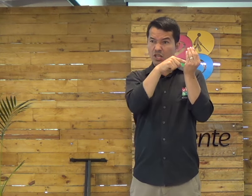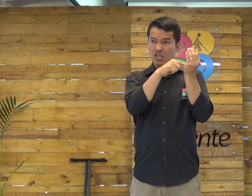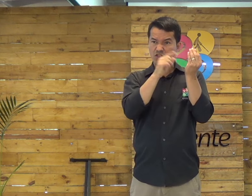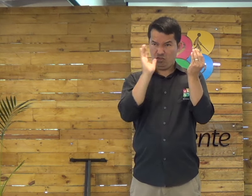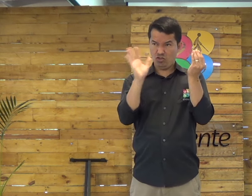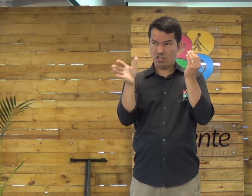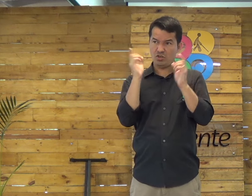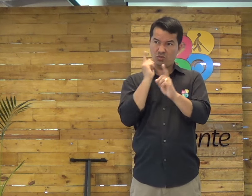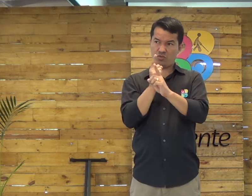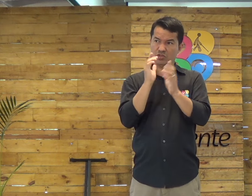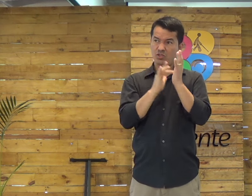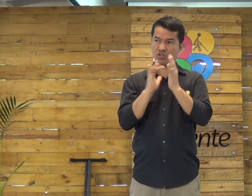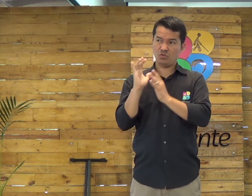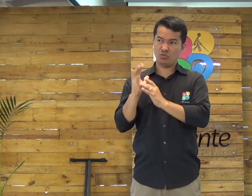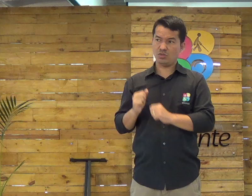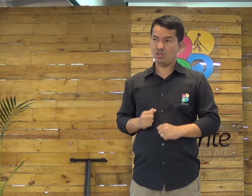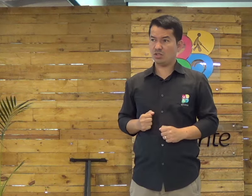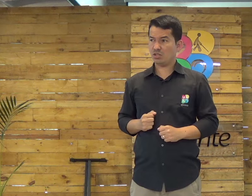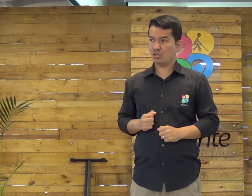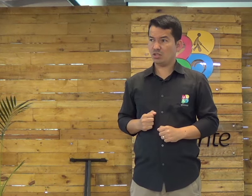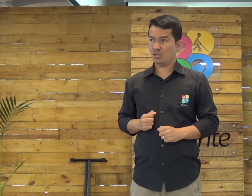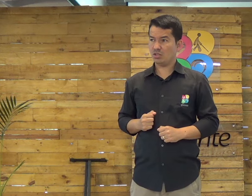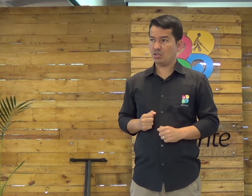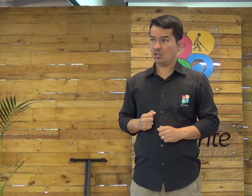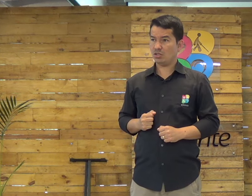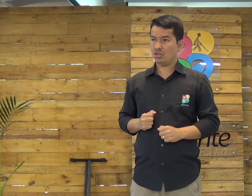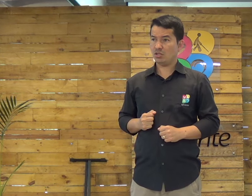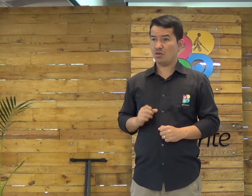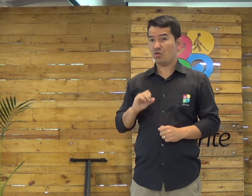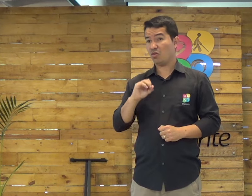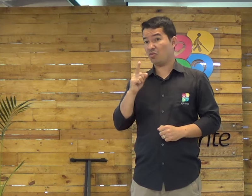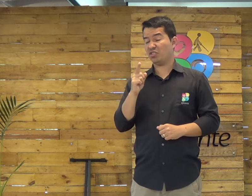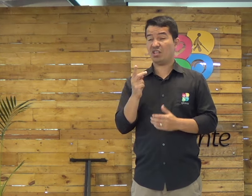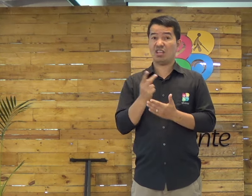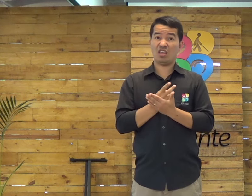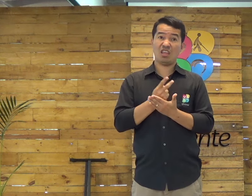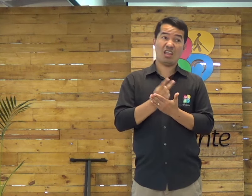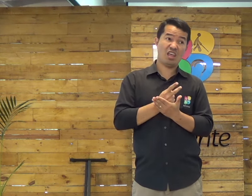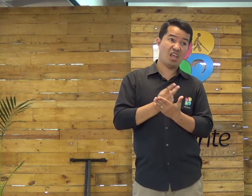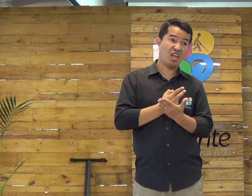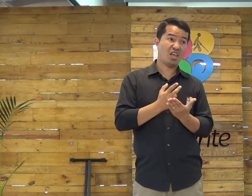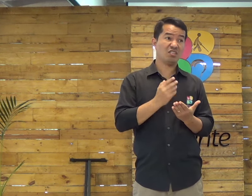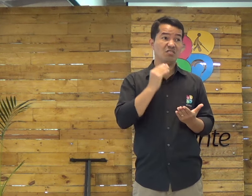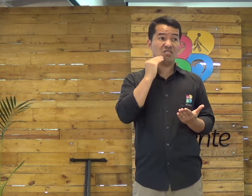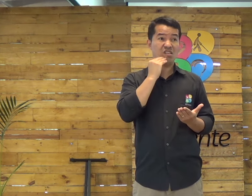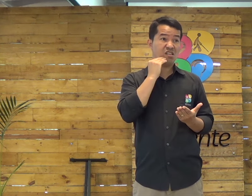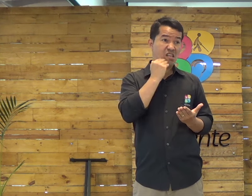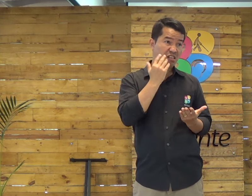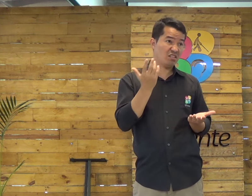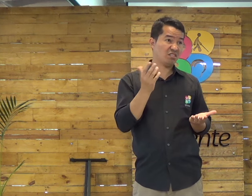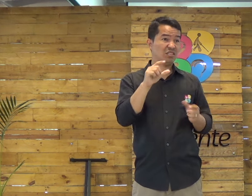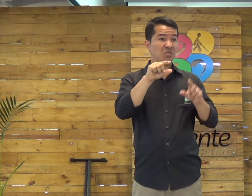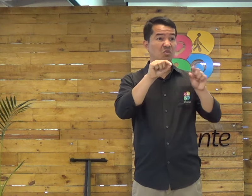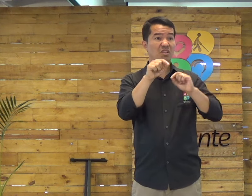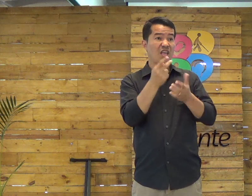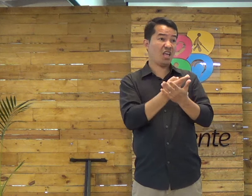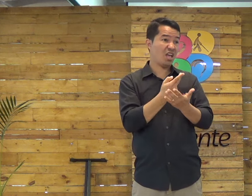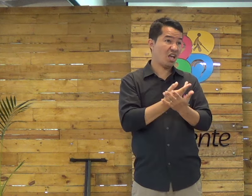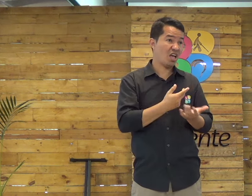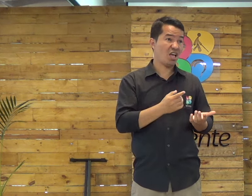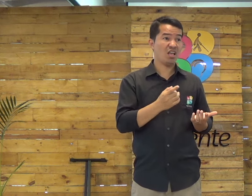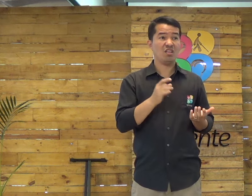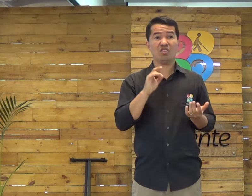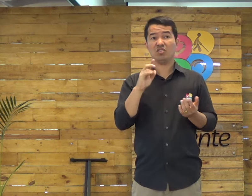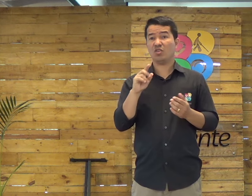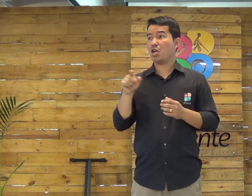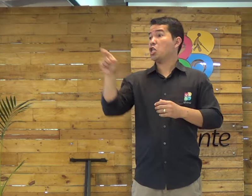Algumas pessoas olham para, não sei, você às vezes para, dá olhada na sua vida, será que tem Jesus mesmo ou só tem defeito, ou